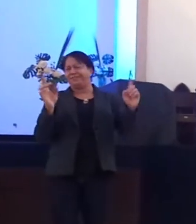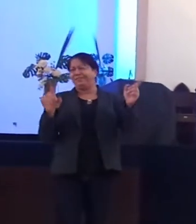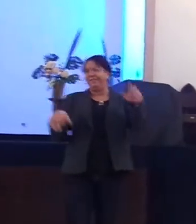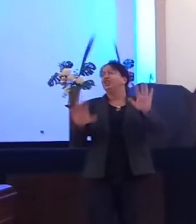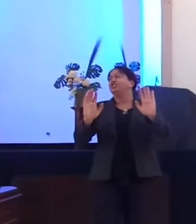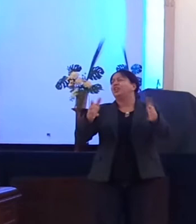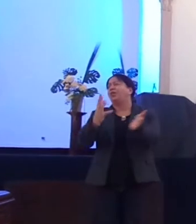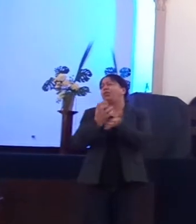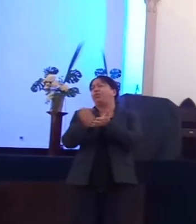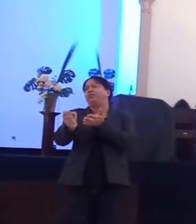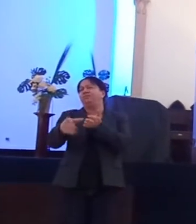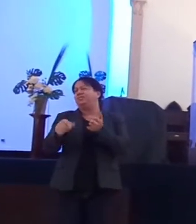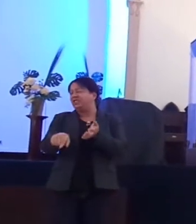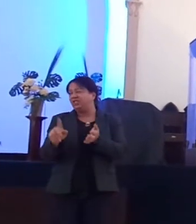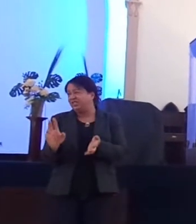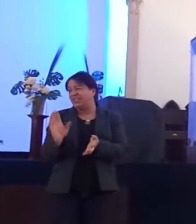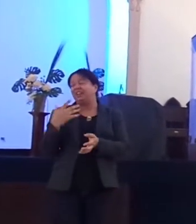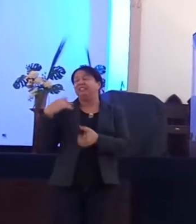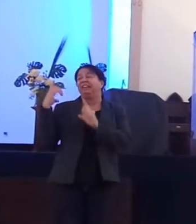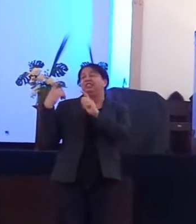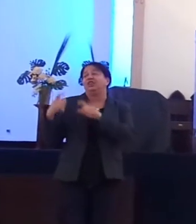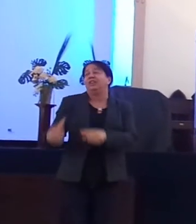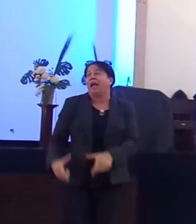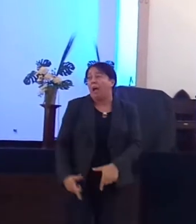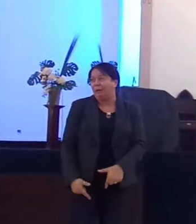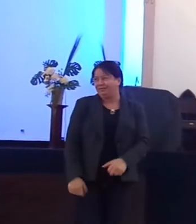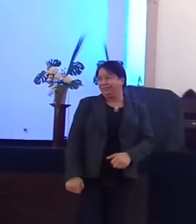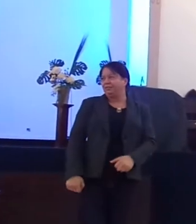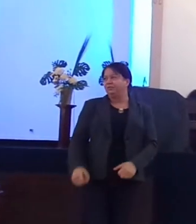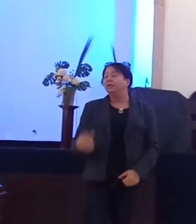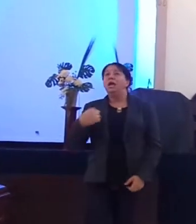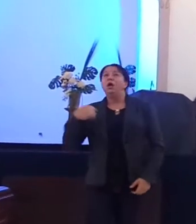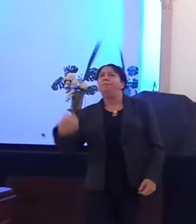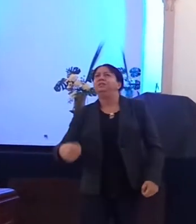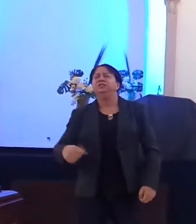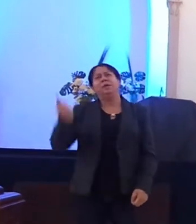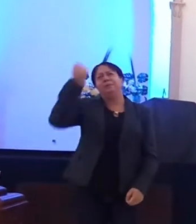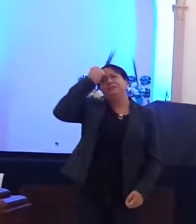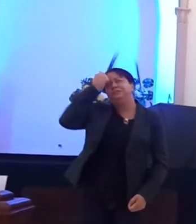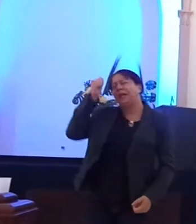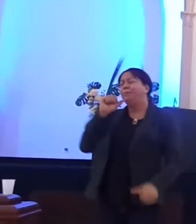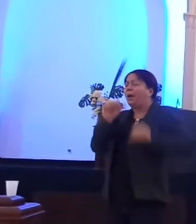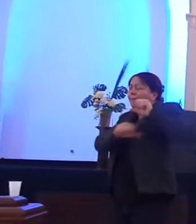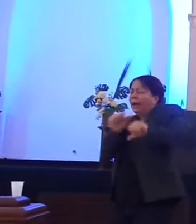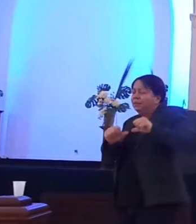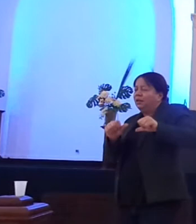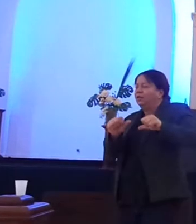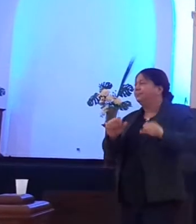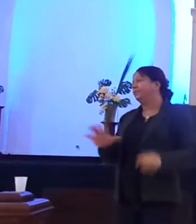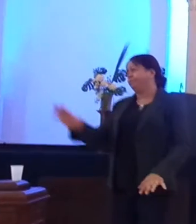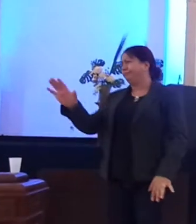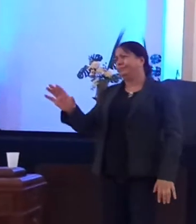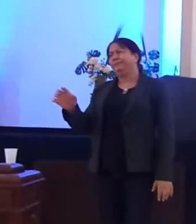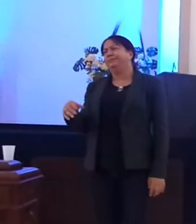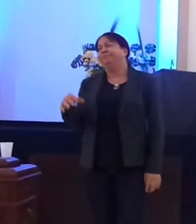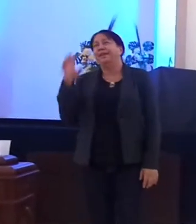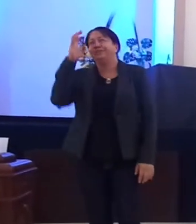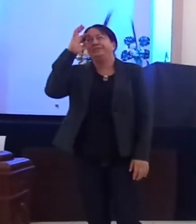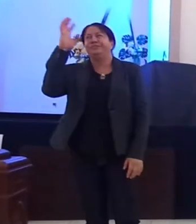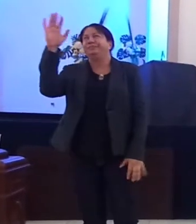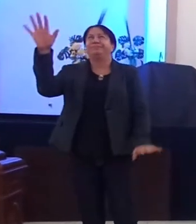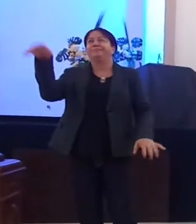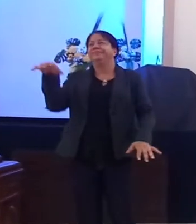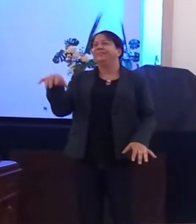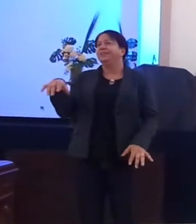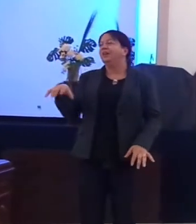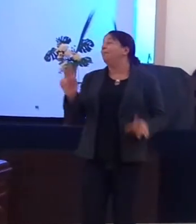Já passou, isso aí não existe. Ah, eu preciso me arrepender, eu preciso me quebrantar. Imagina, isso aí é... Gente